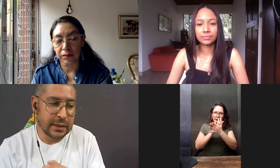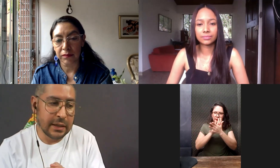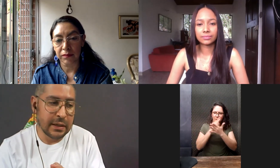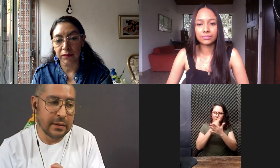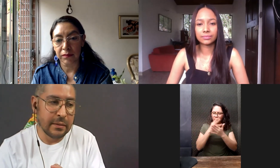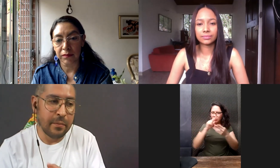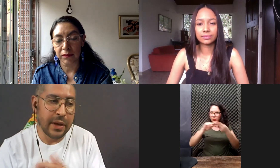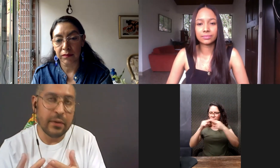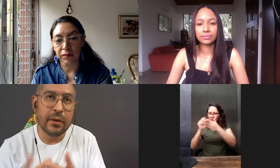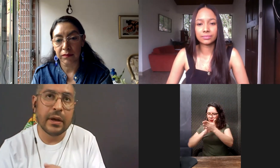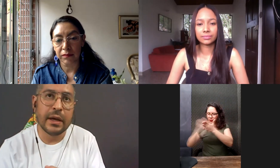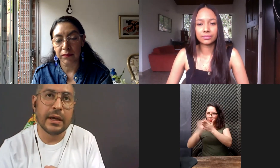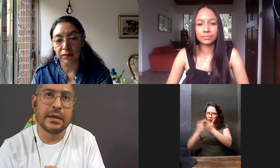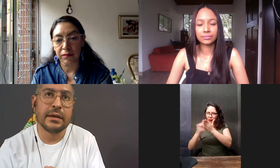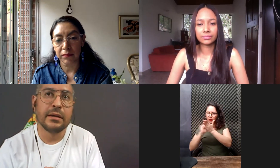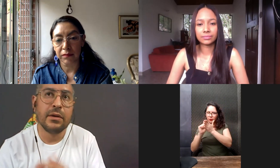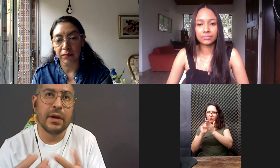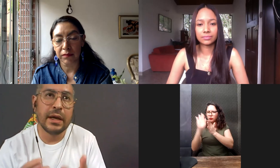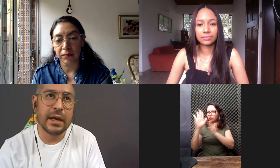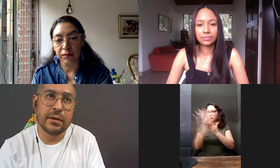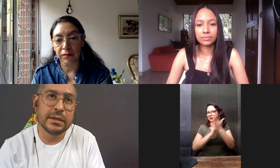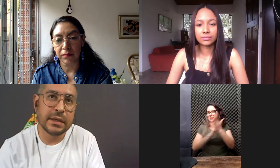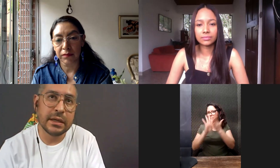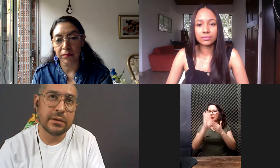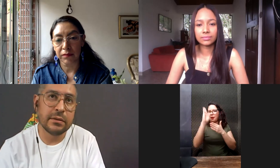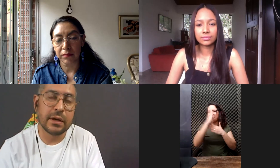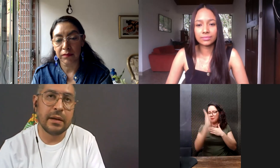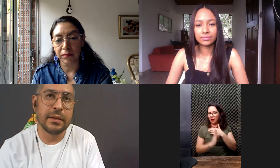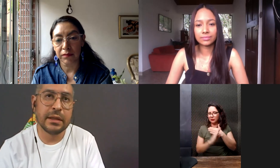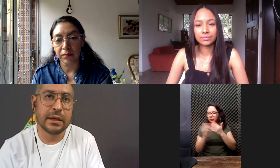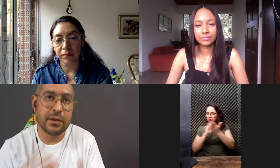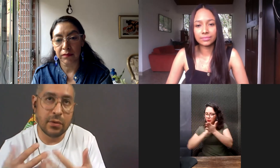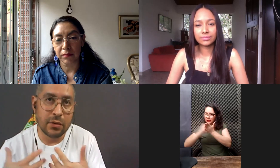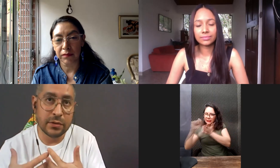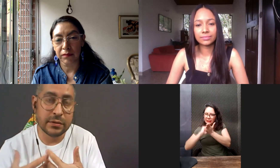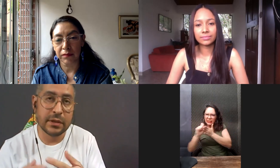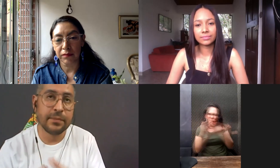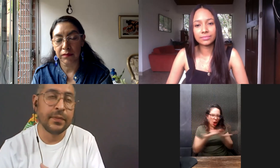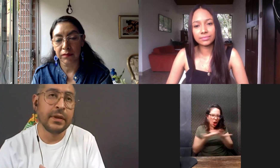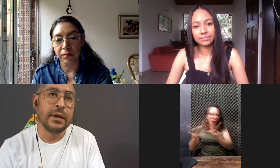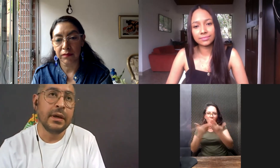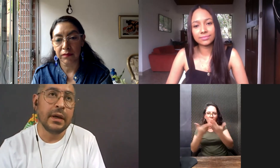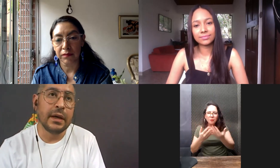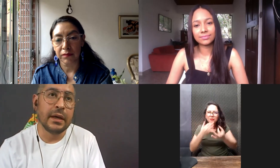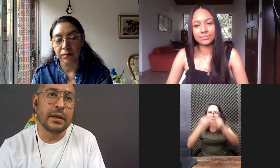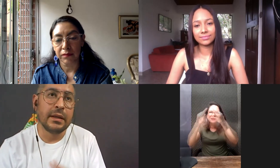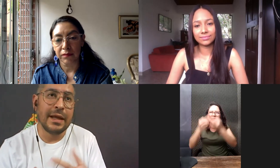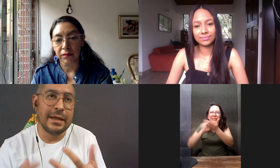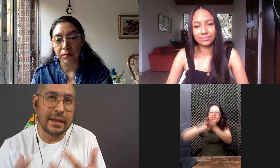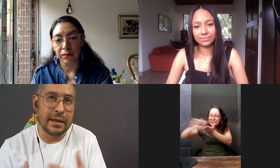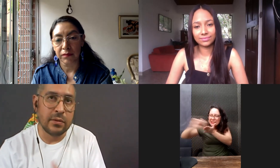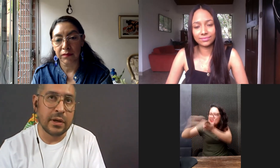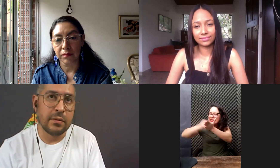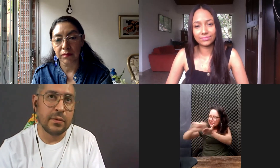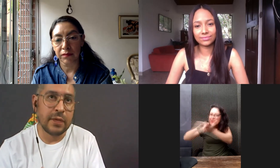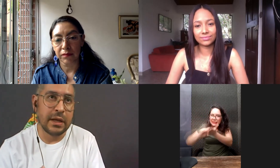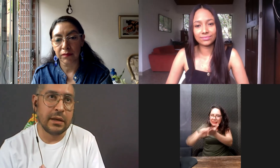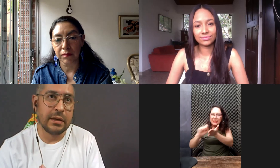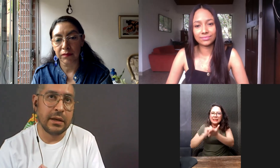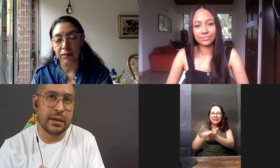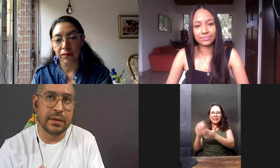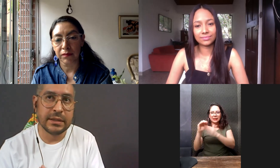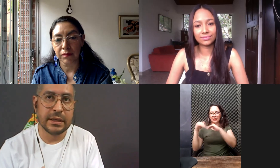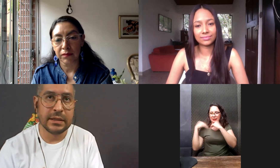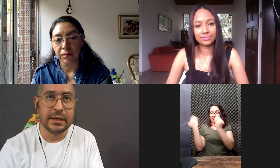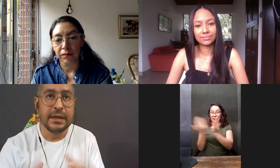libras, pero no hay algo escrito realmente que yo conozca de literatura como tal,